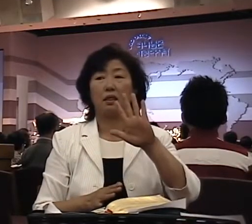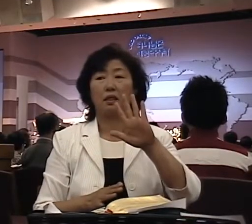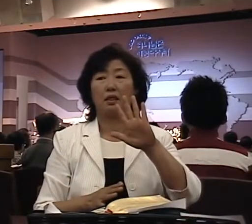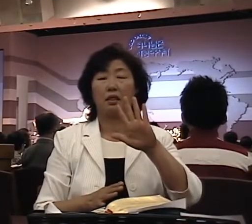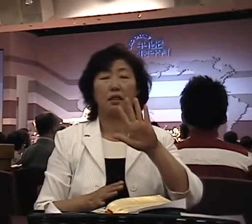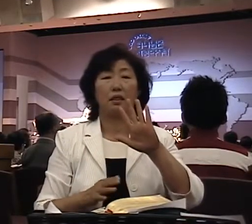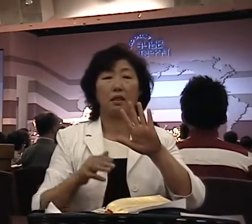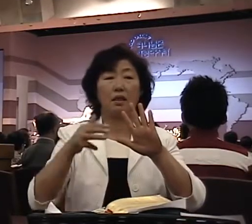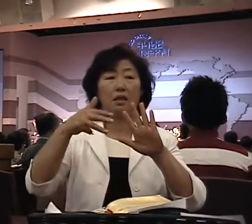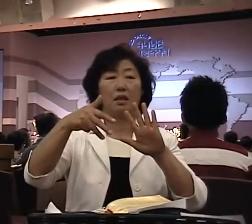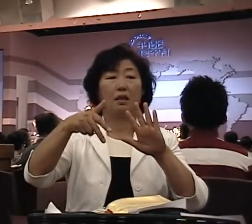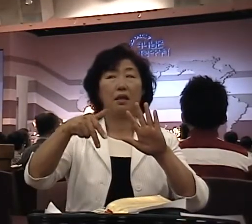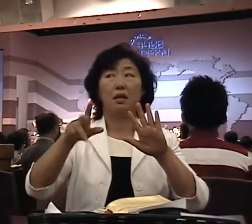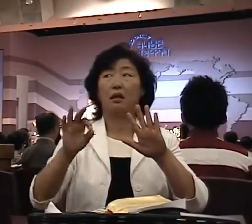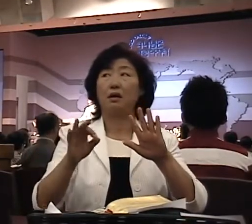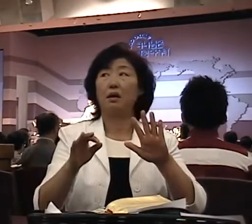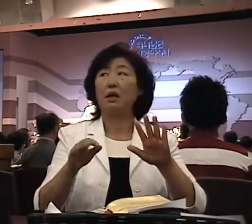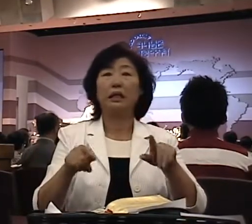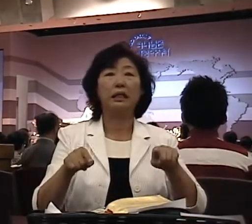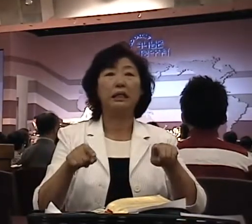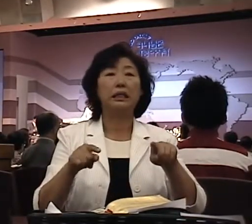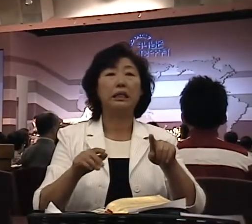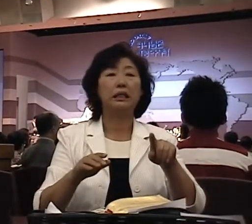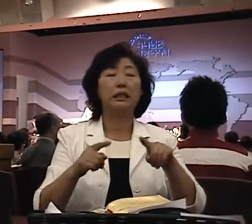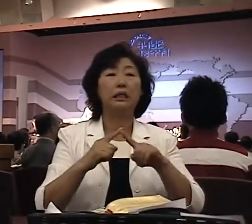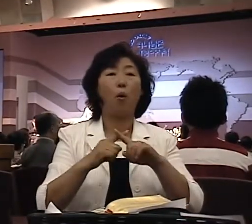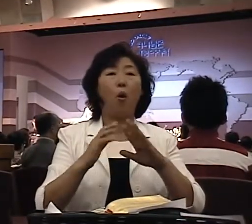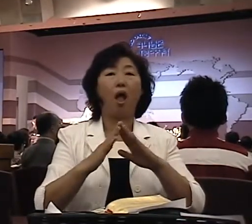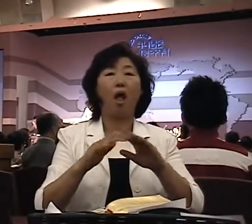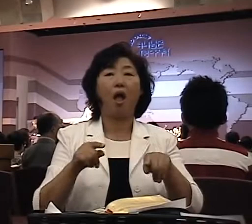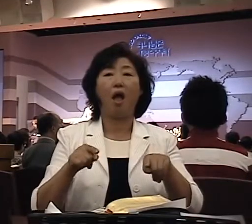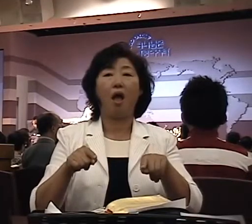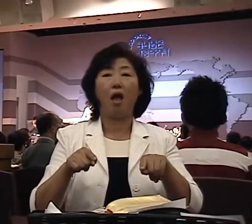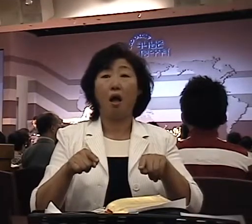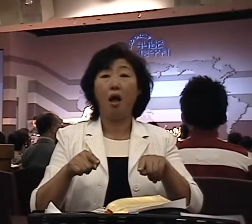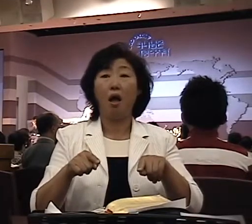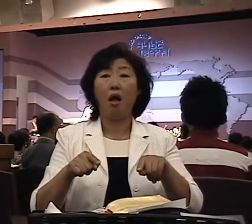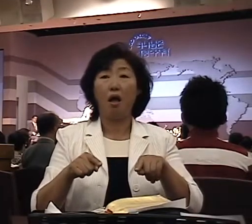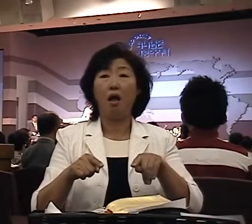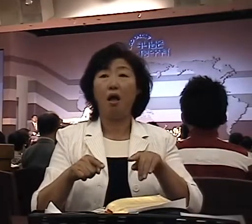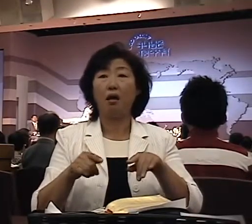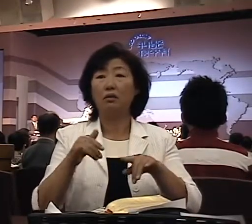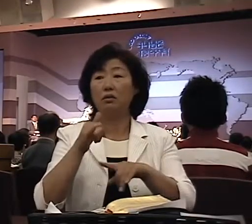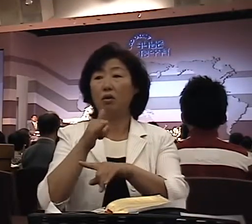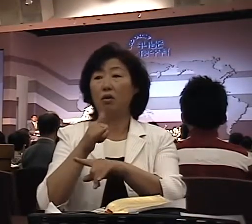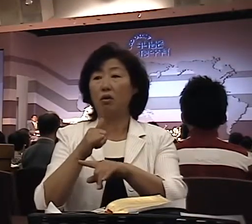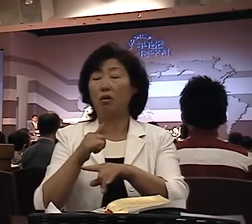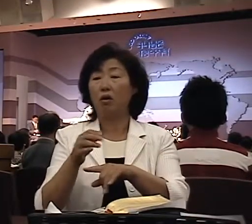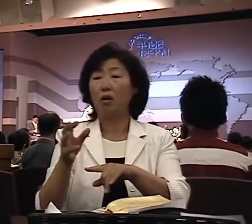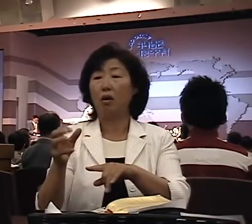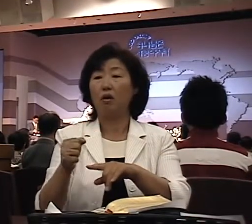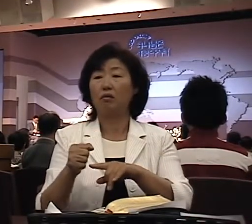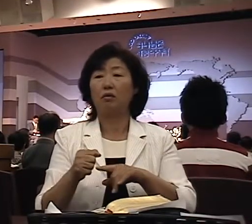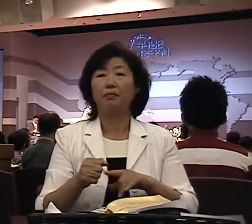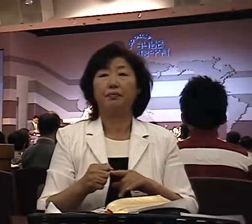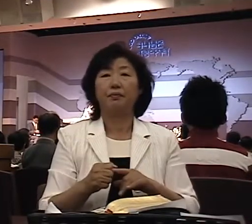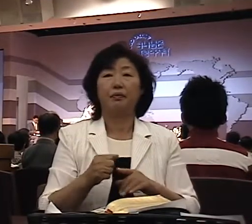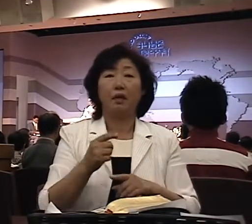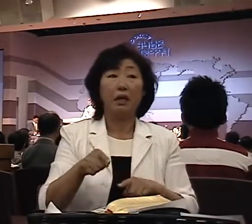근본적으로 본격적으로 좀 해결하기 위하여서 그동안 기도하던 가운데 참 좋은 대안을 하나님께서